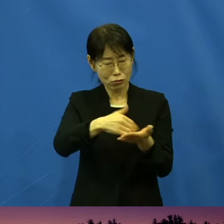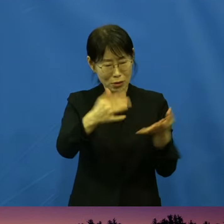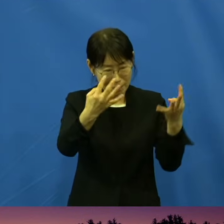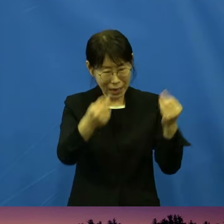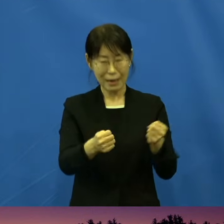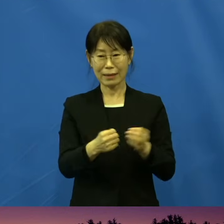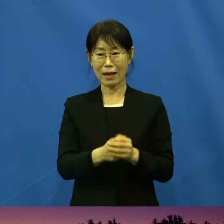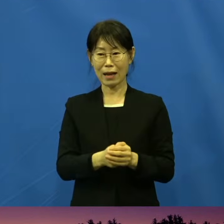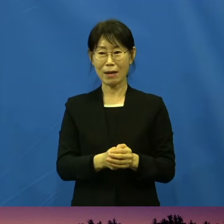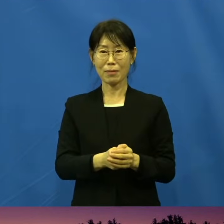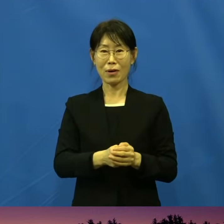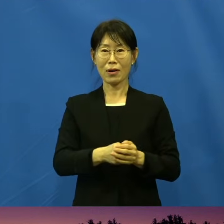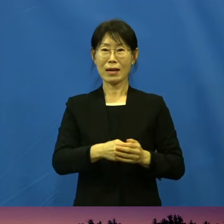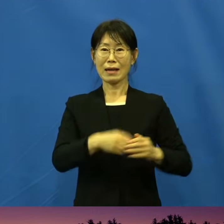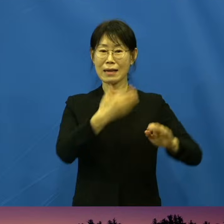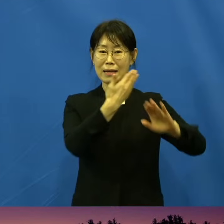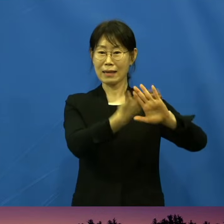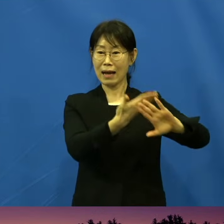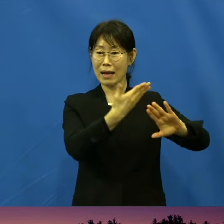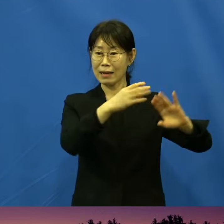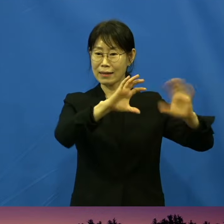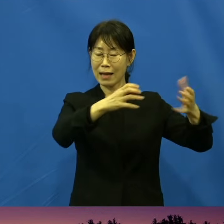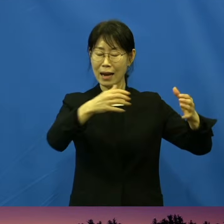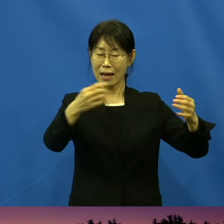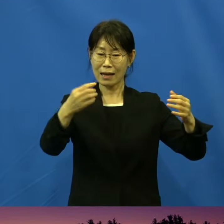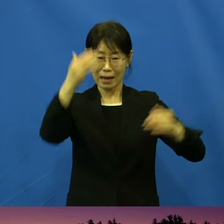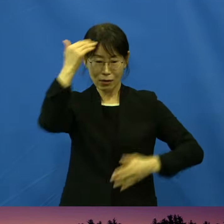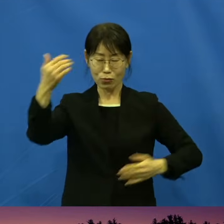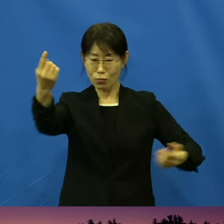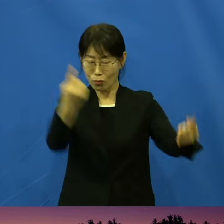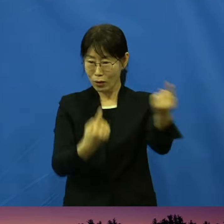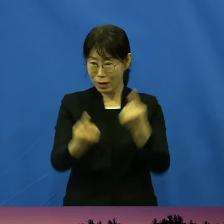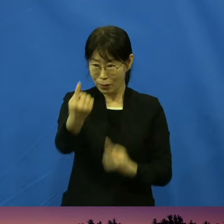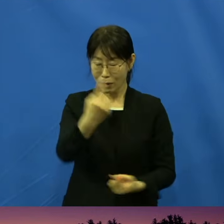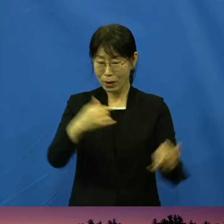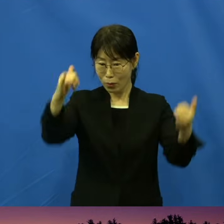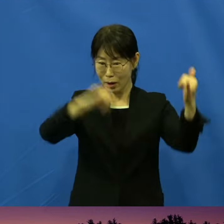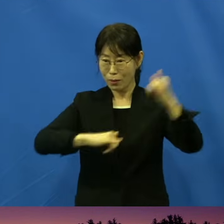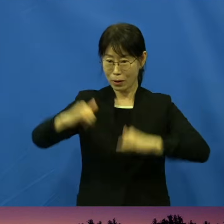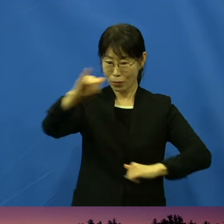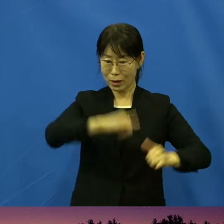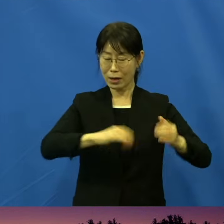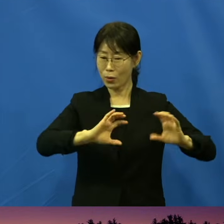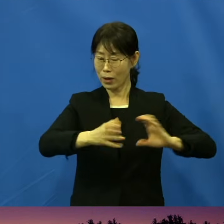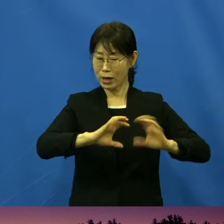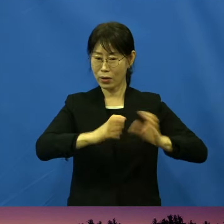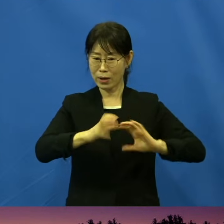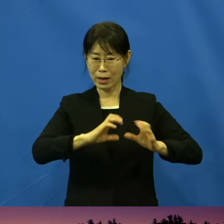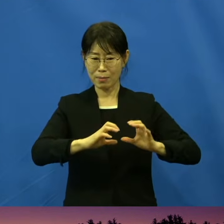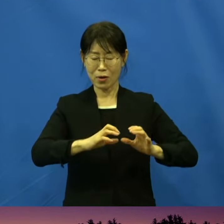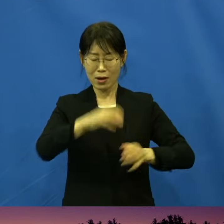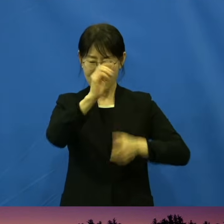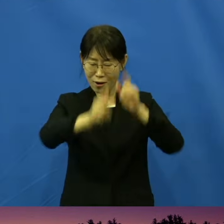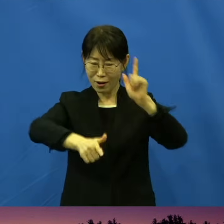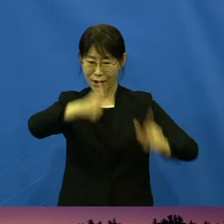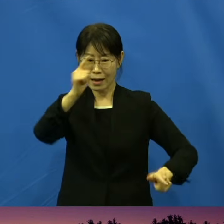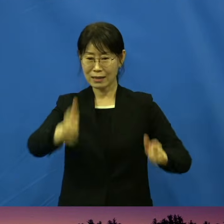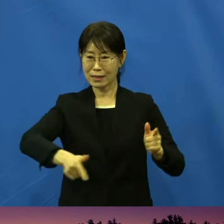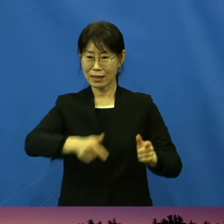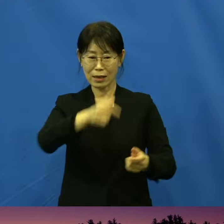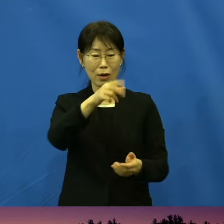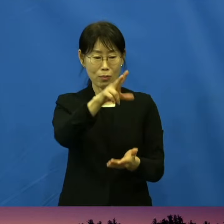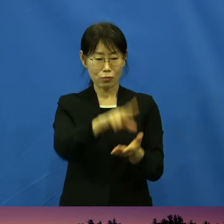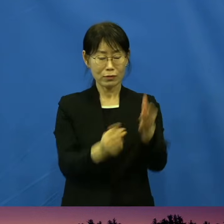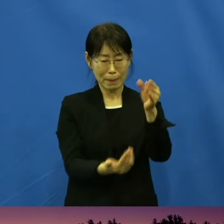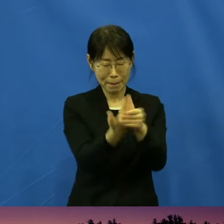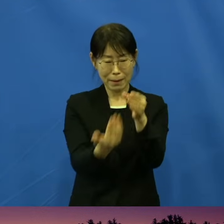에이펙도 하고 대단한 헤드라인을 장식한 뉴스들이 많지만, 여러분, 이 세상에 일어날 일들은